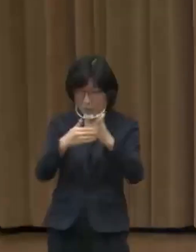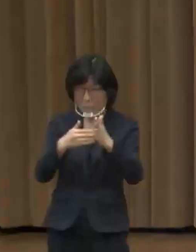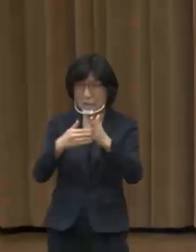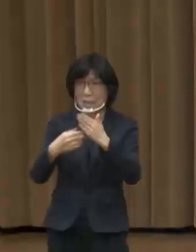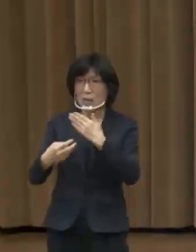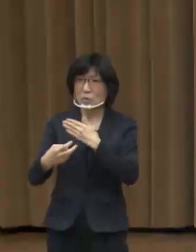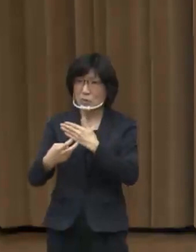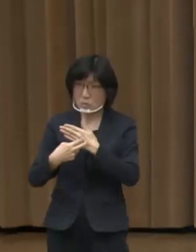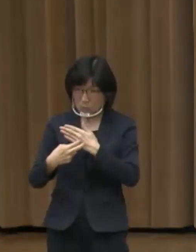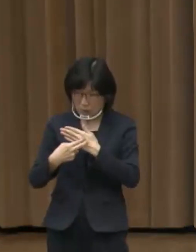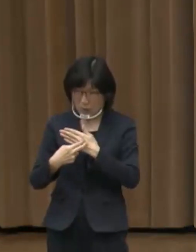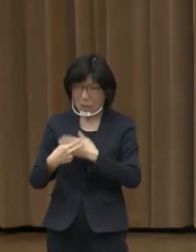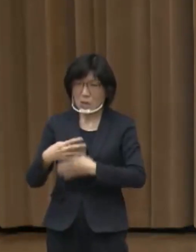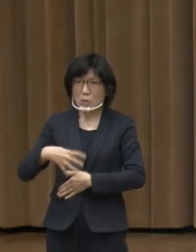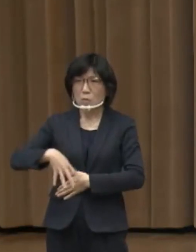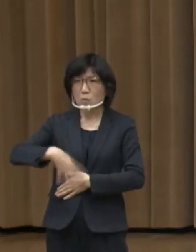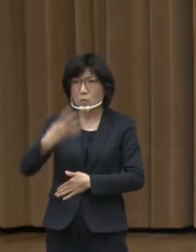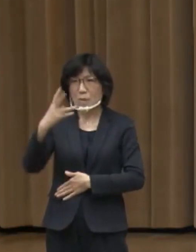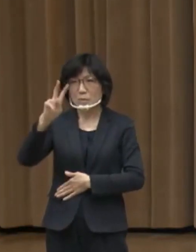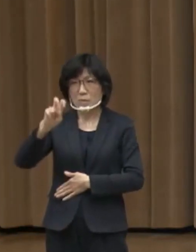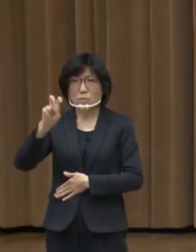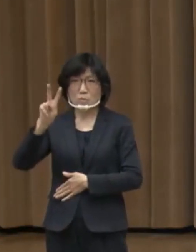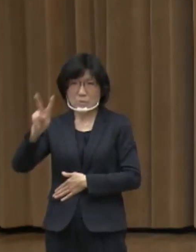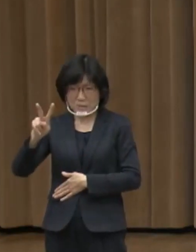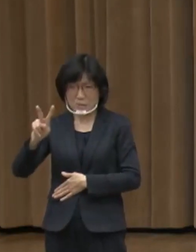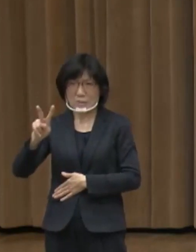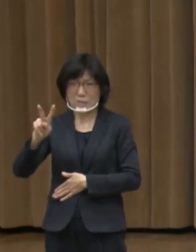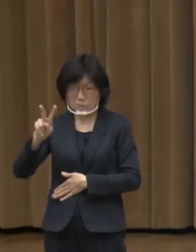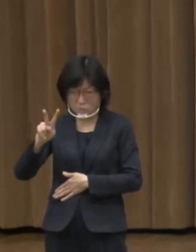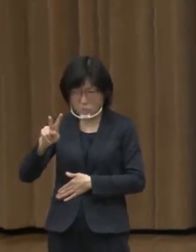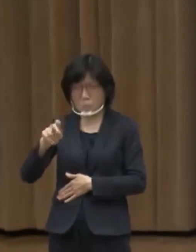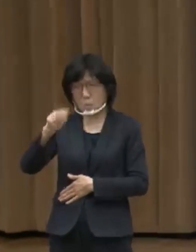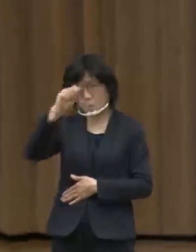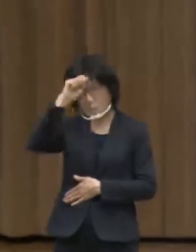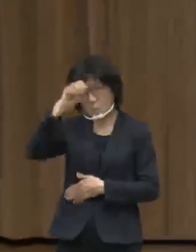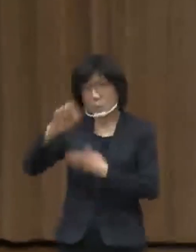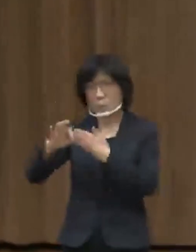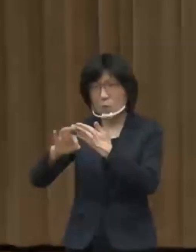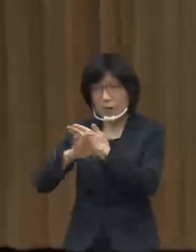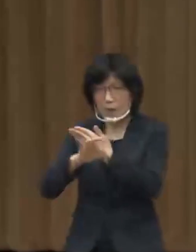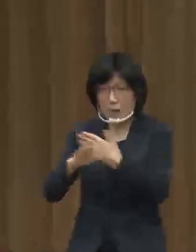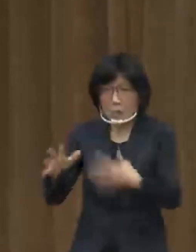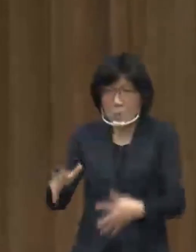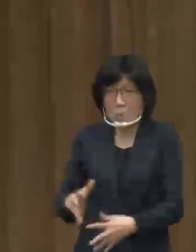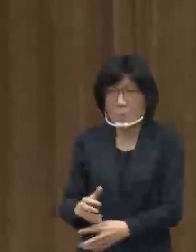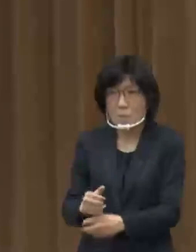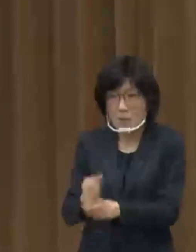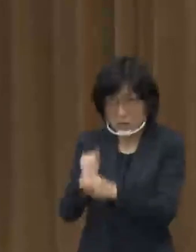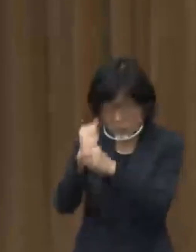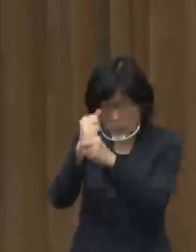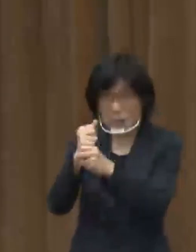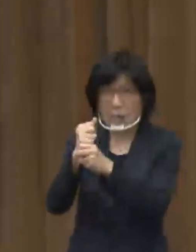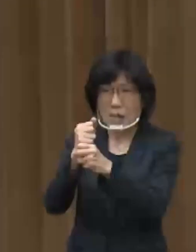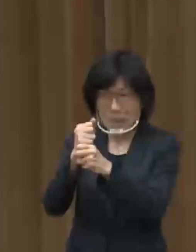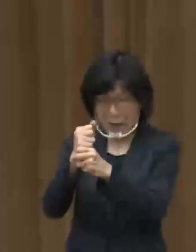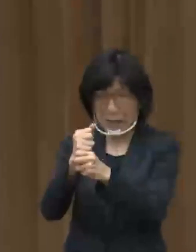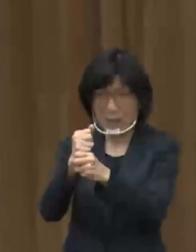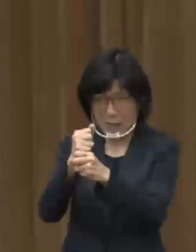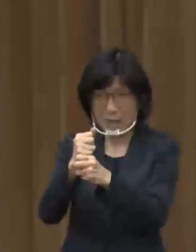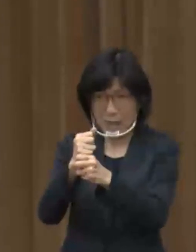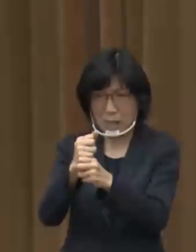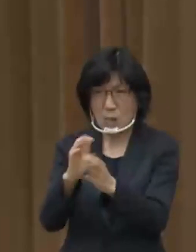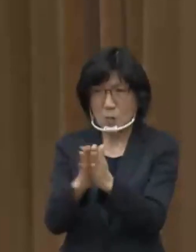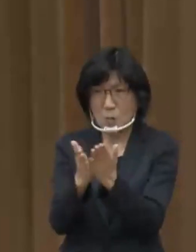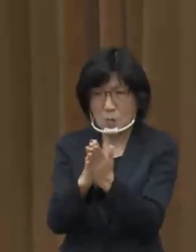療をした422の症例を取りまとめ、診療の指針となる症例集